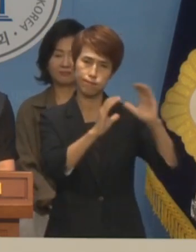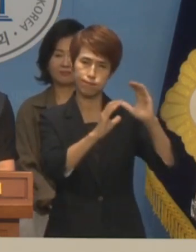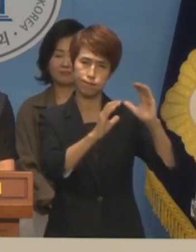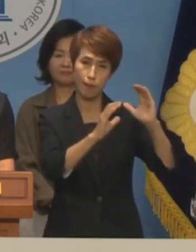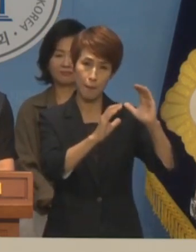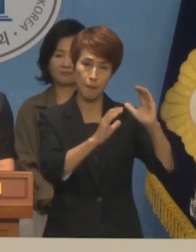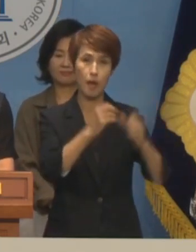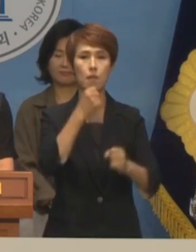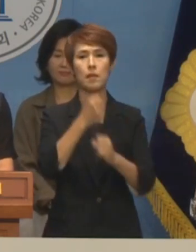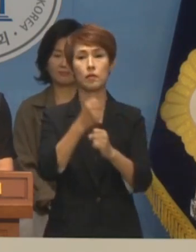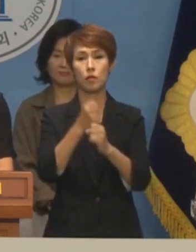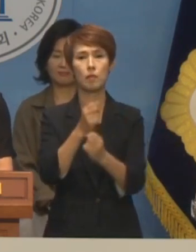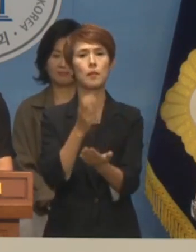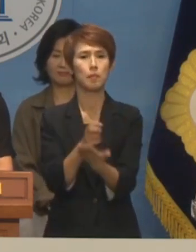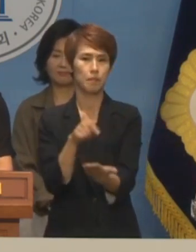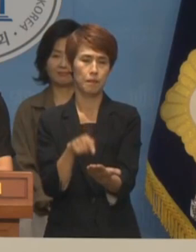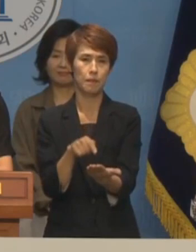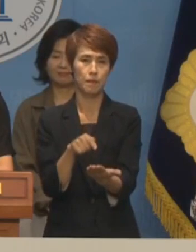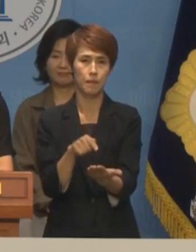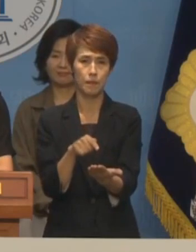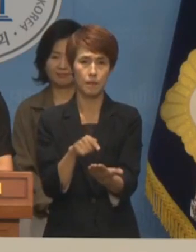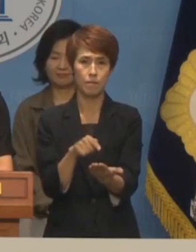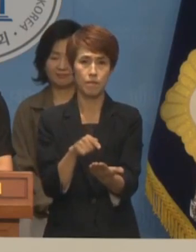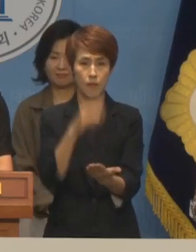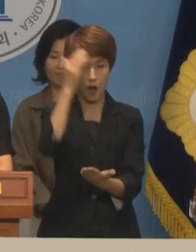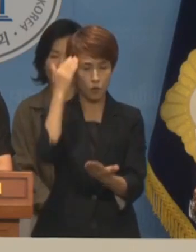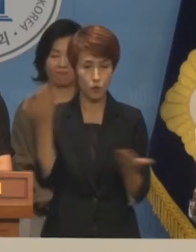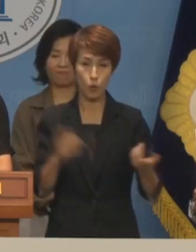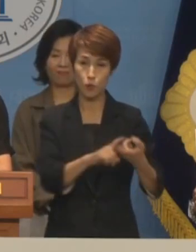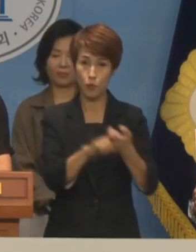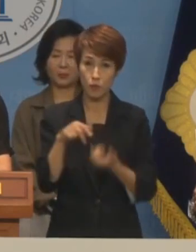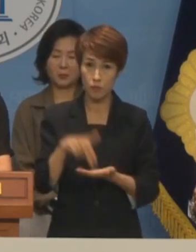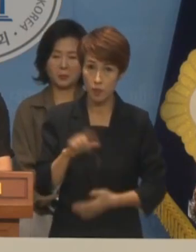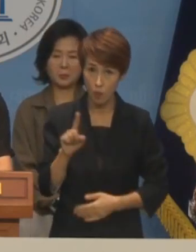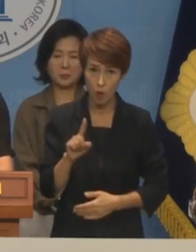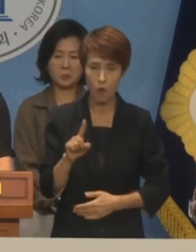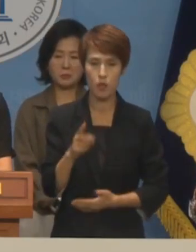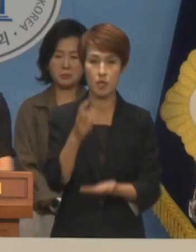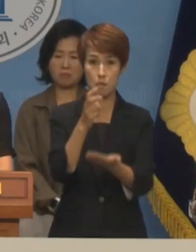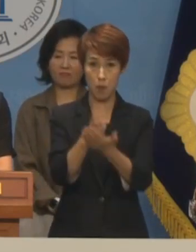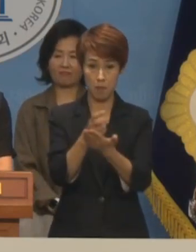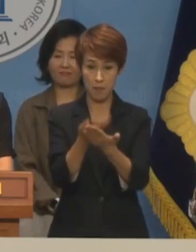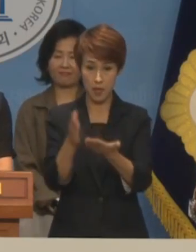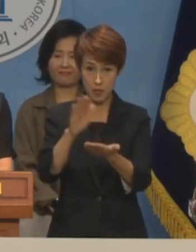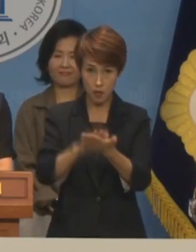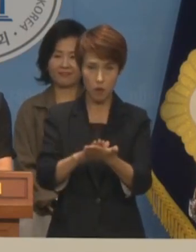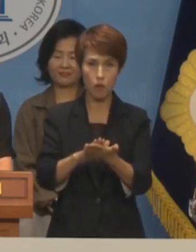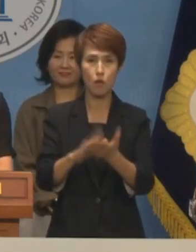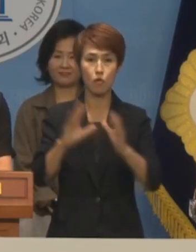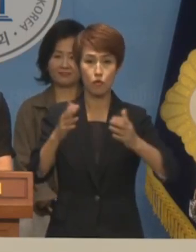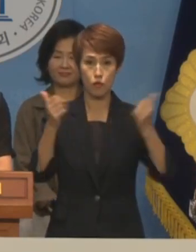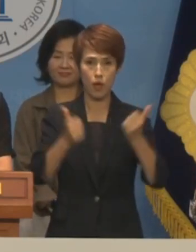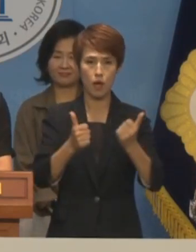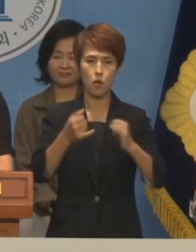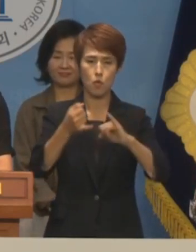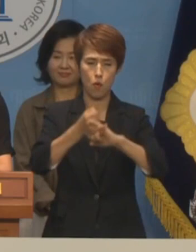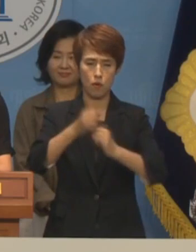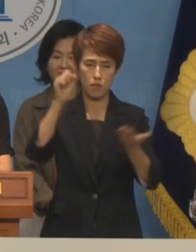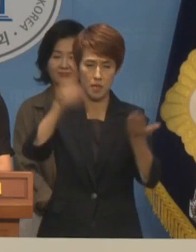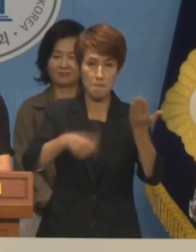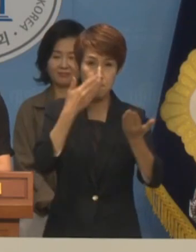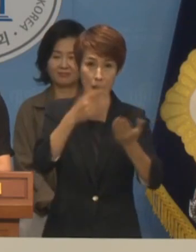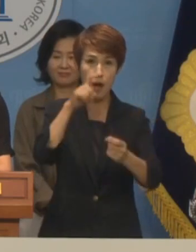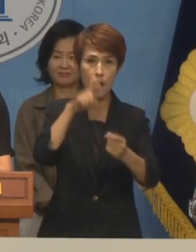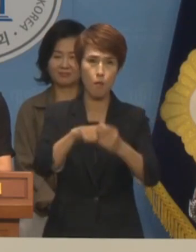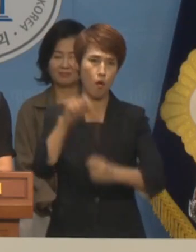만들어낸 소중한 법안입니다. 한국노총은 이 개정안들이 반드시 국회에서 통과될 수 있도록